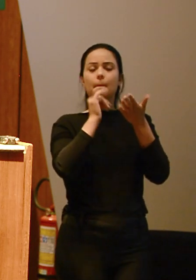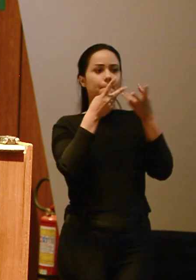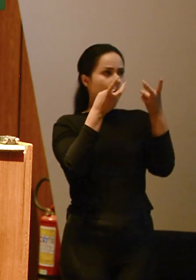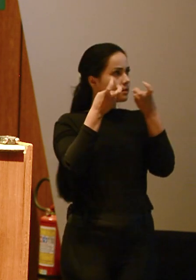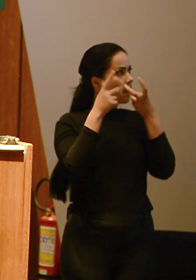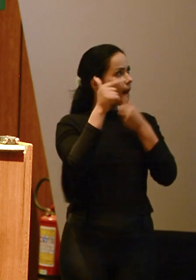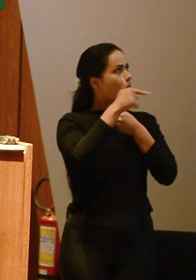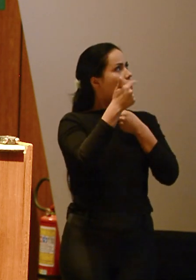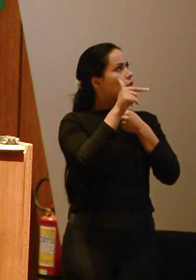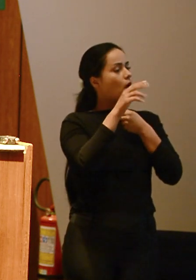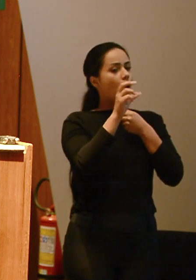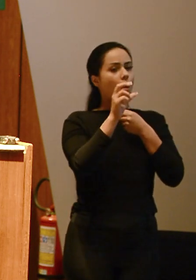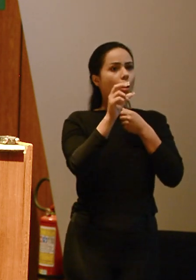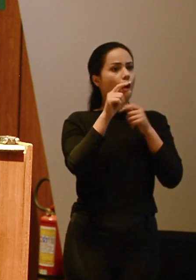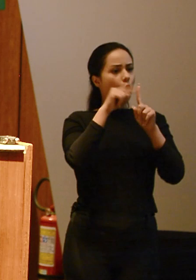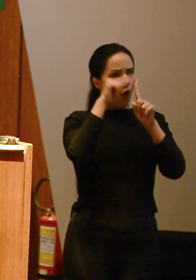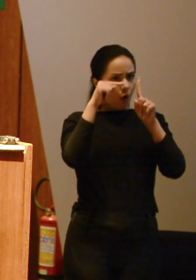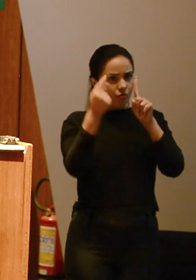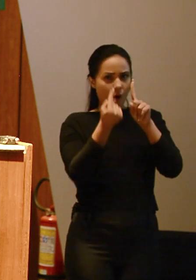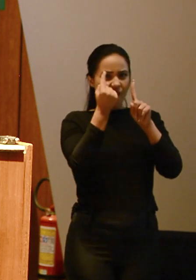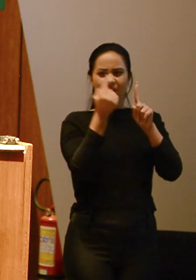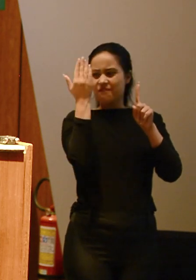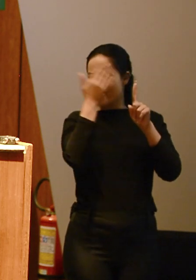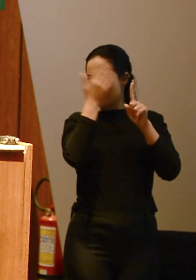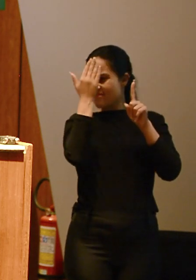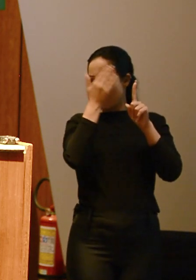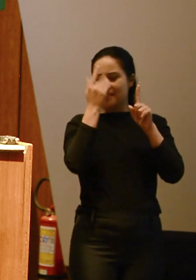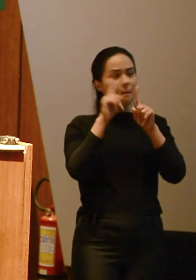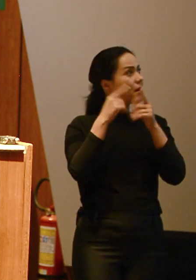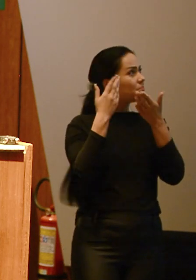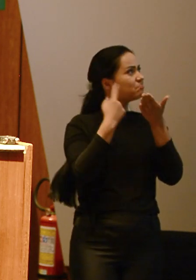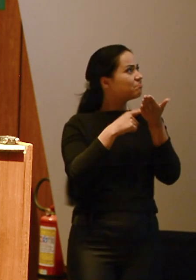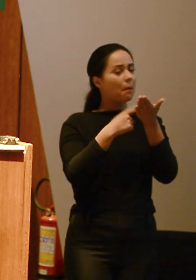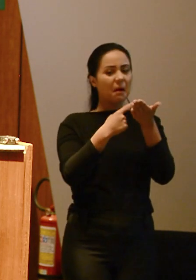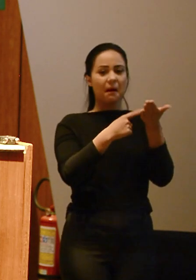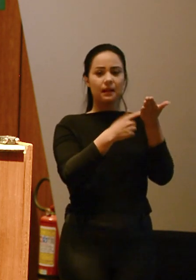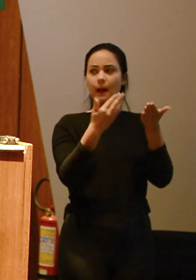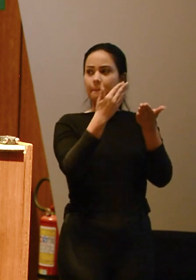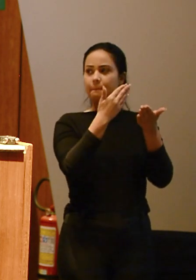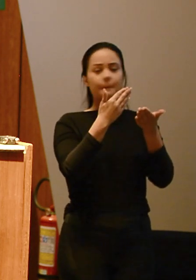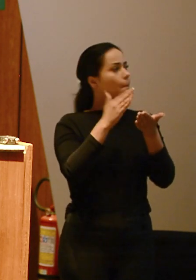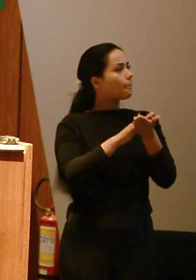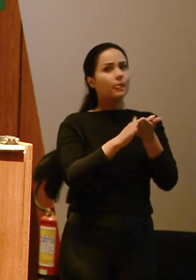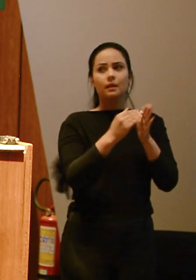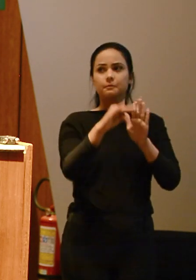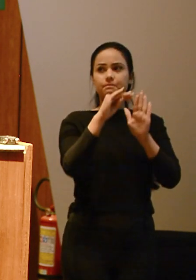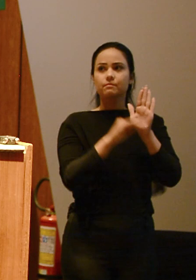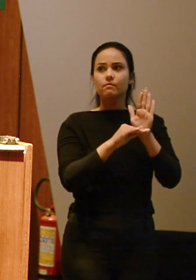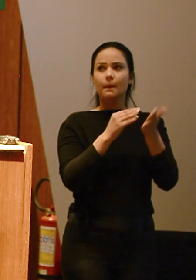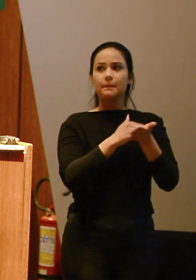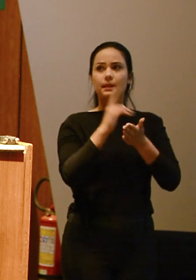observam que não tem a onda 1, tá? Não dá para ver nada, mas a onda 1 não está marcada aqui, tá? E aqui,